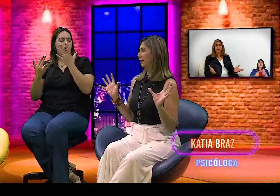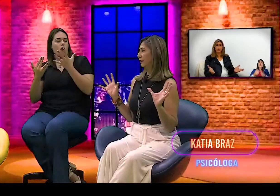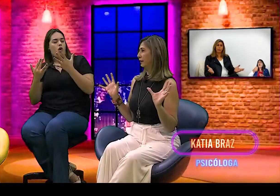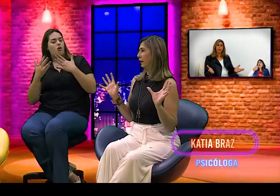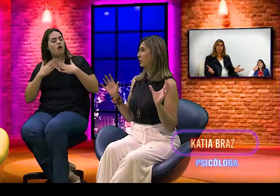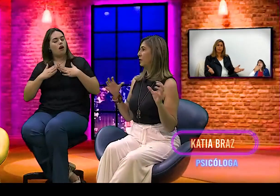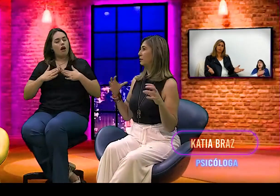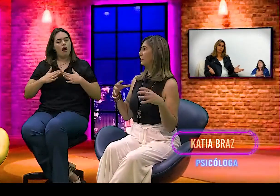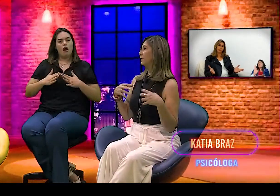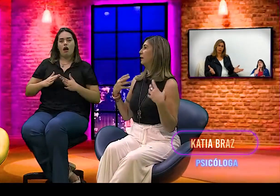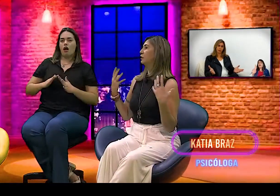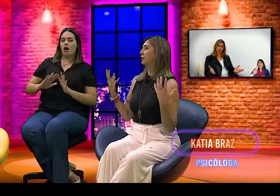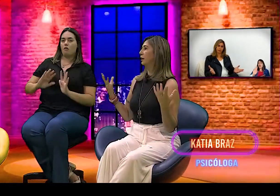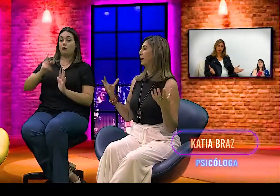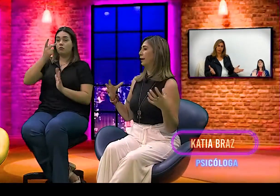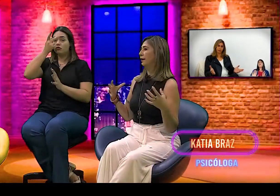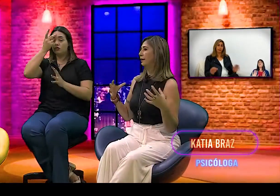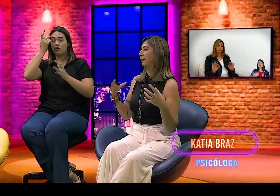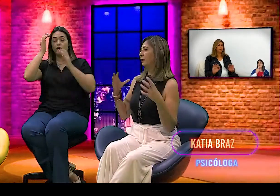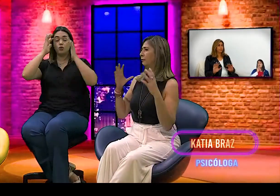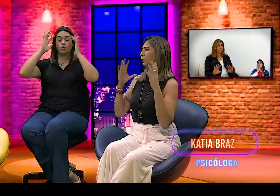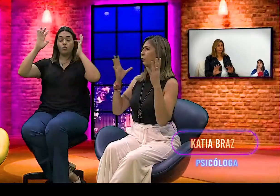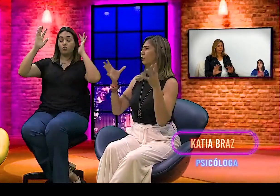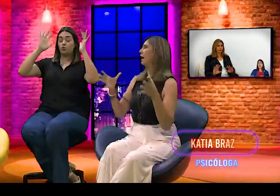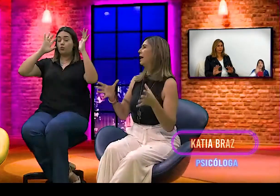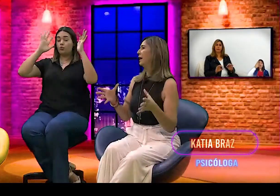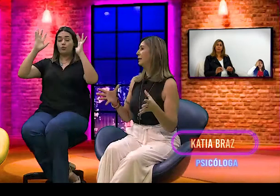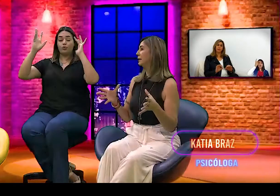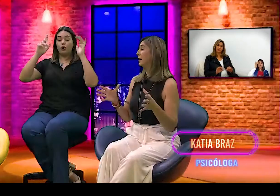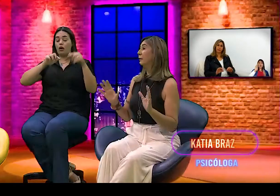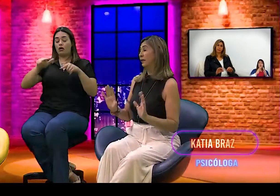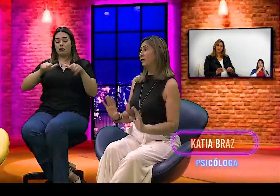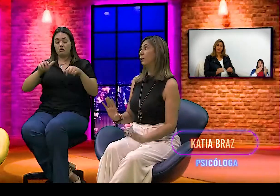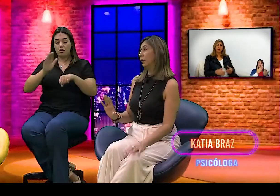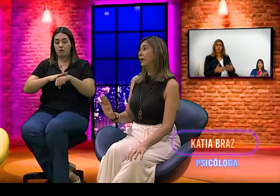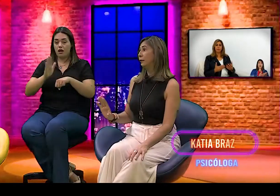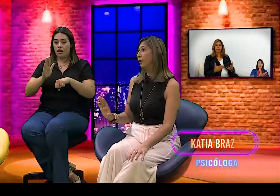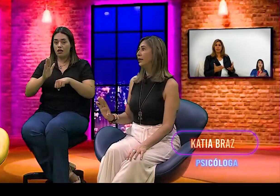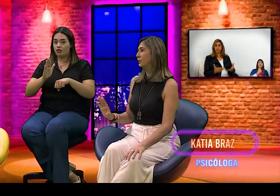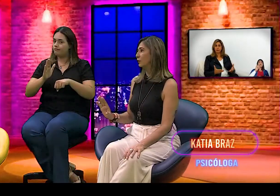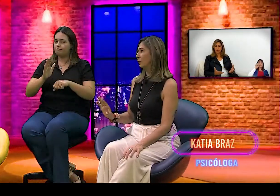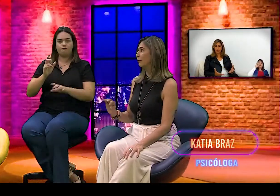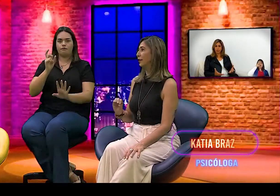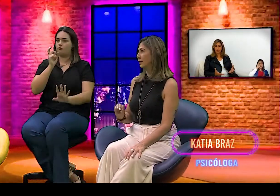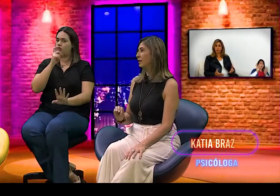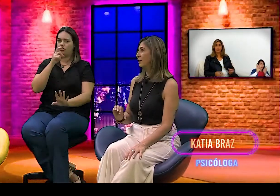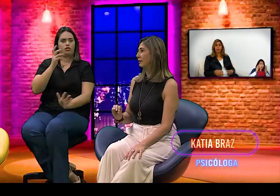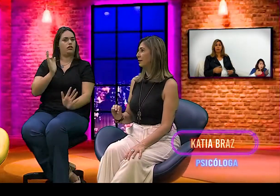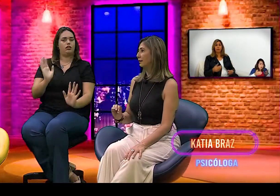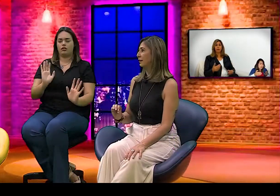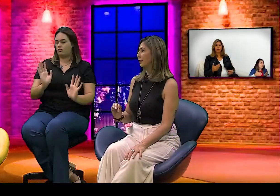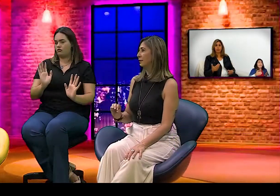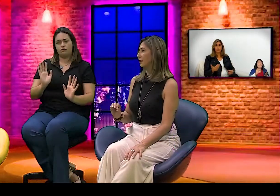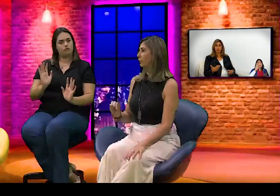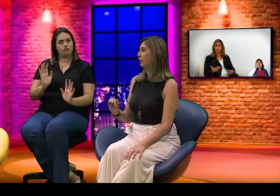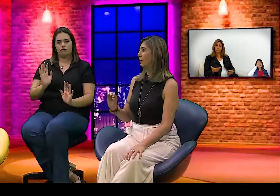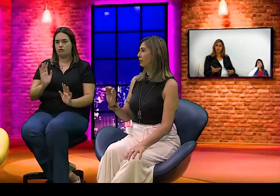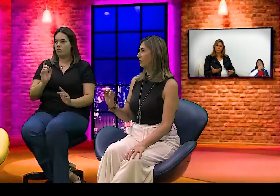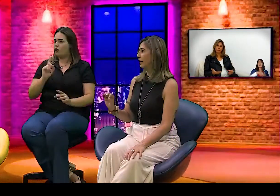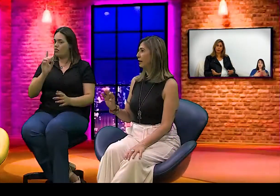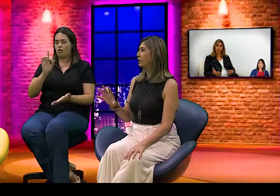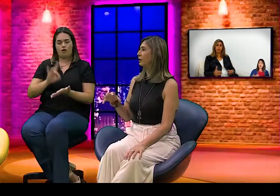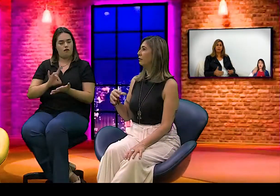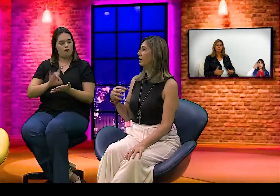né? A pessoa sente que ela produz mais, mas isso é um engano mesmo, isso é uma fantasia. Porque,